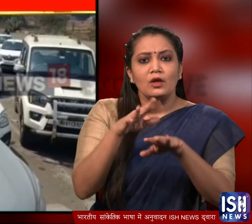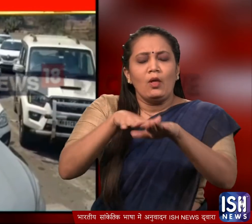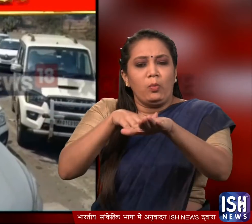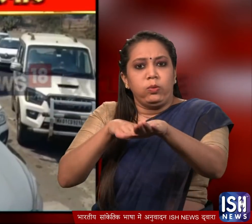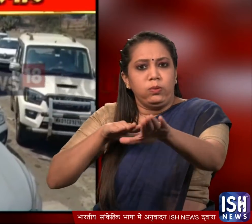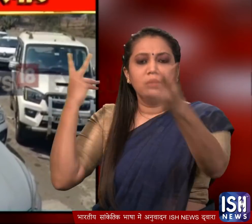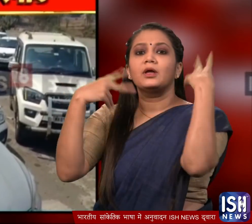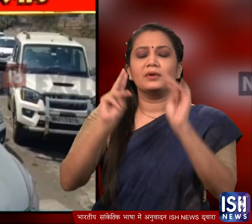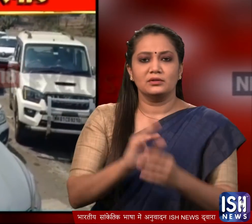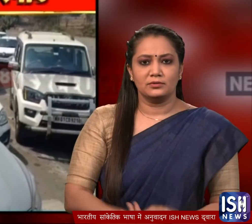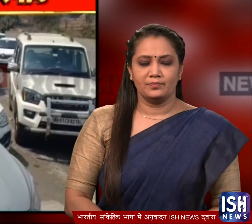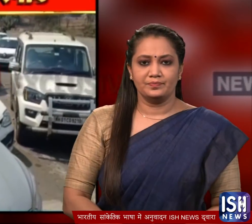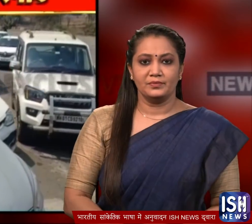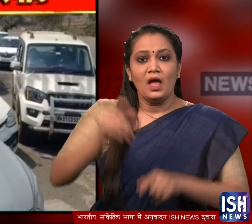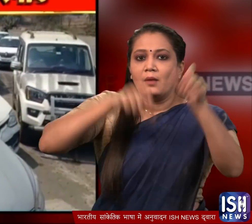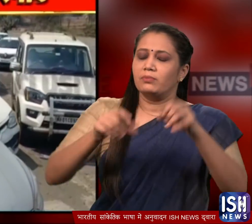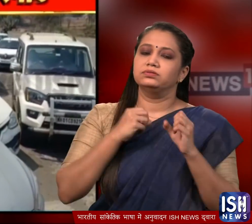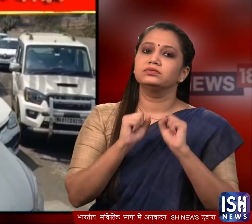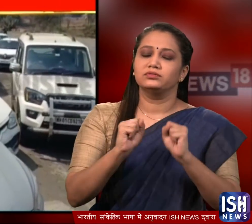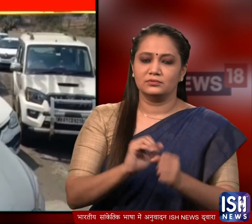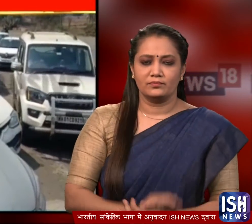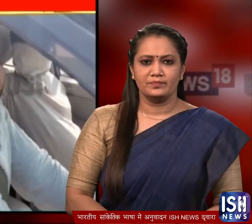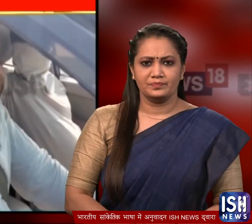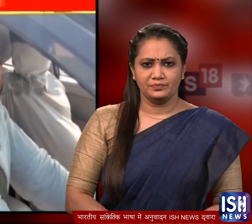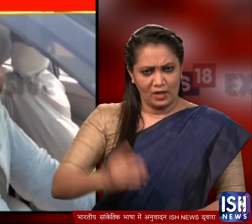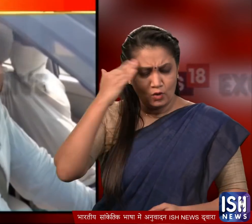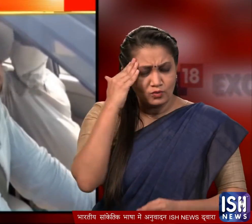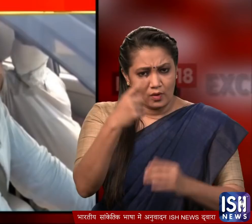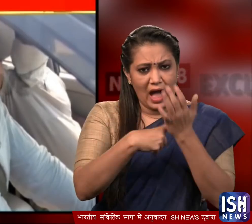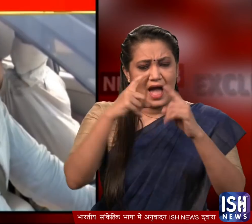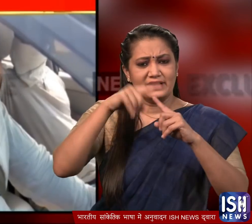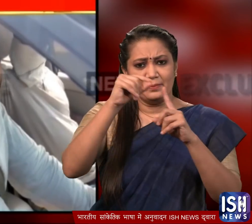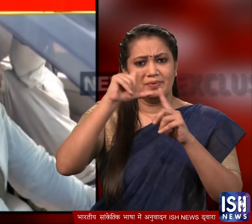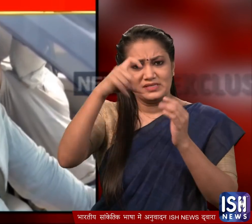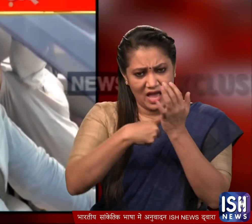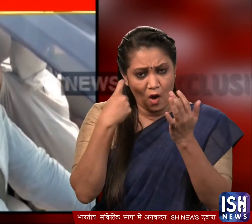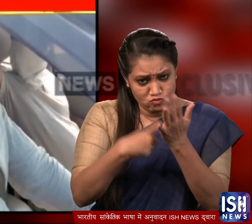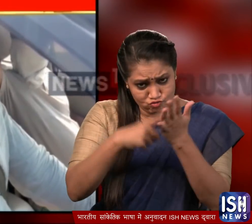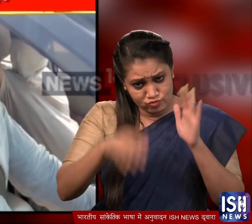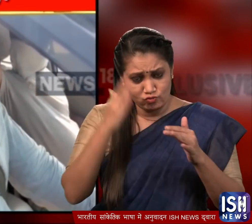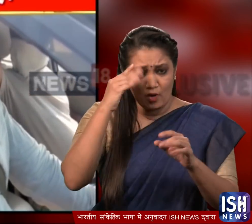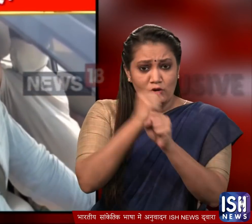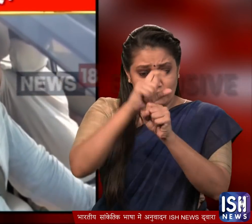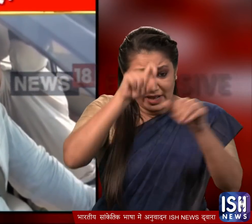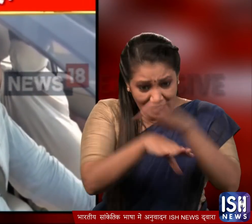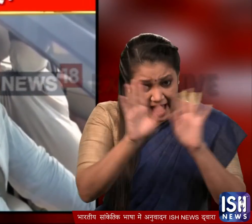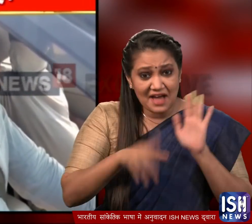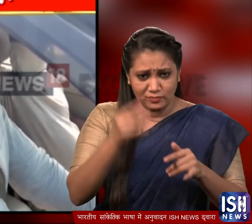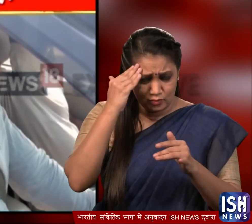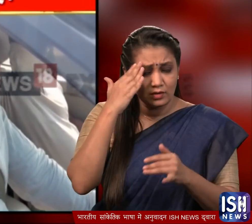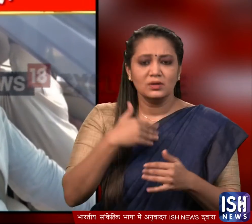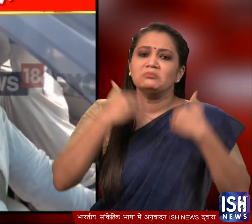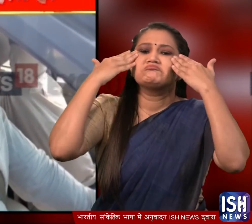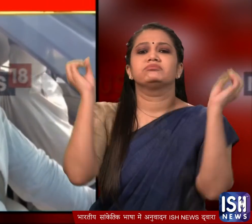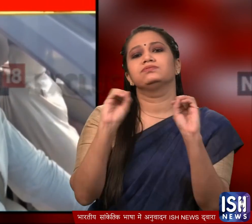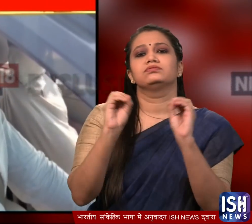इसकी वजह से वहां लंबा ट्रैफिक जैम लग गया और लोगों को काफी परेशानियां उठानी पड़ी। पता है आपको कि RT-PCR टेस्ट अब कंपलसरी हुआ गुजरात में एंटर होते हो